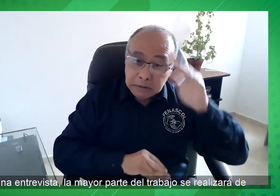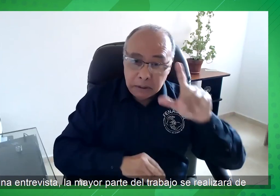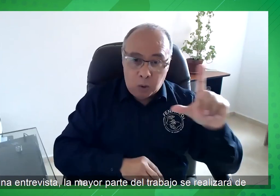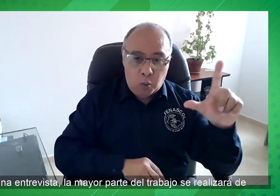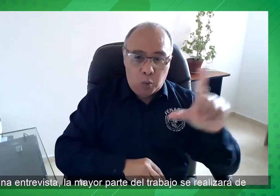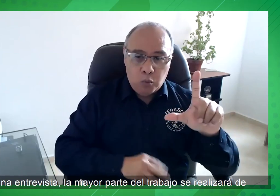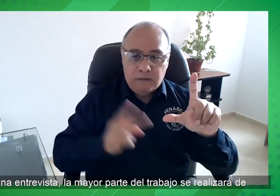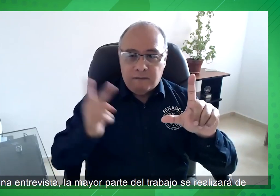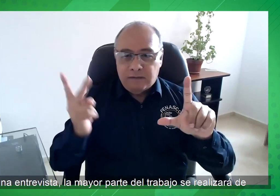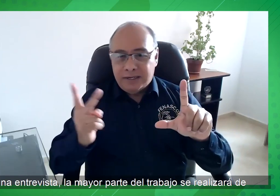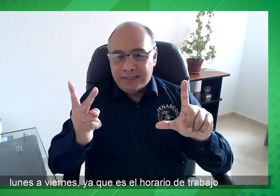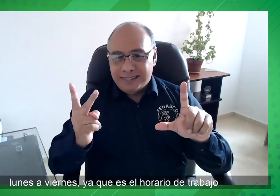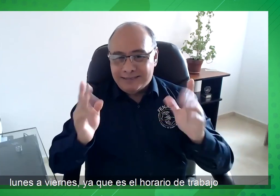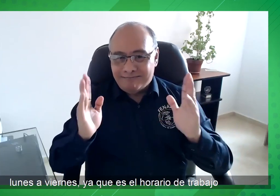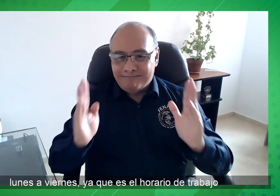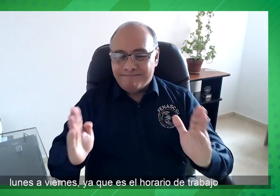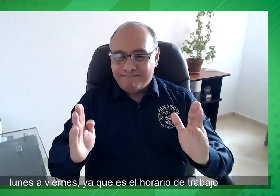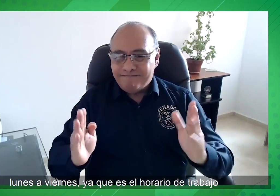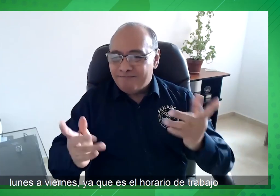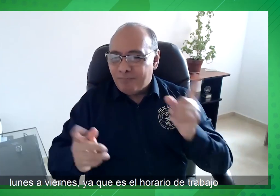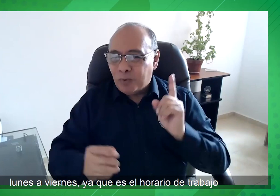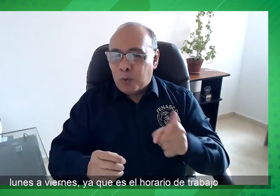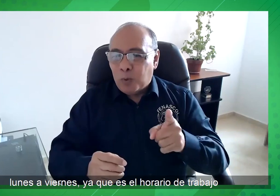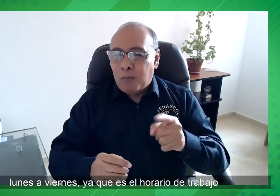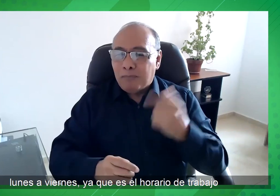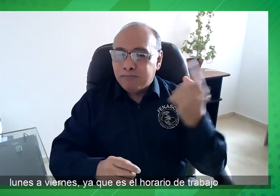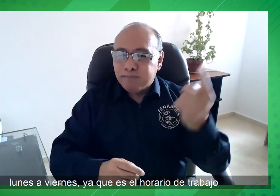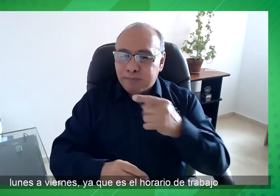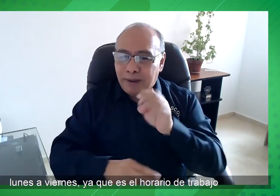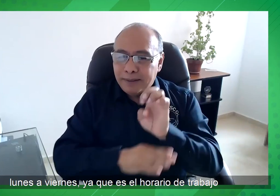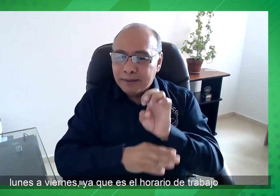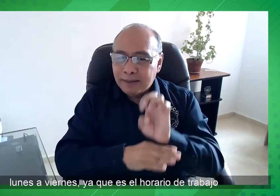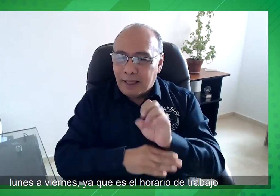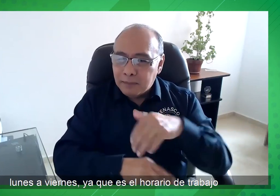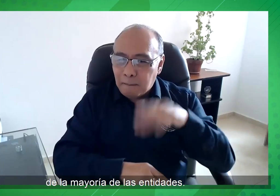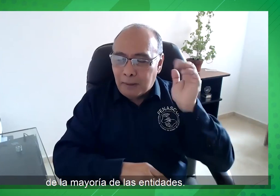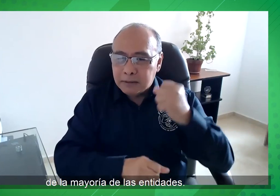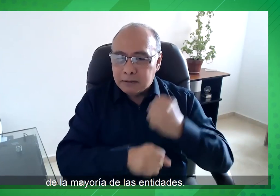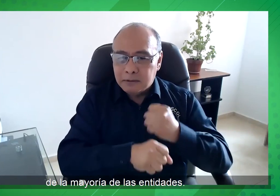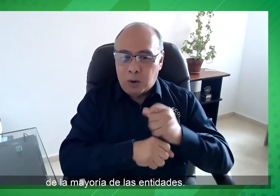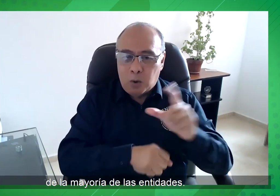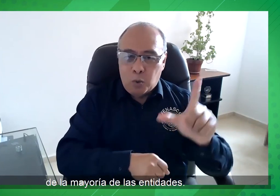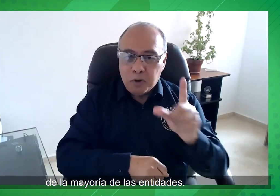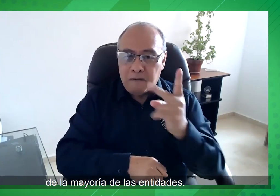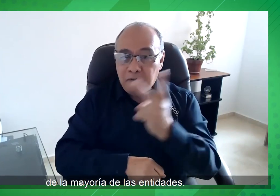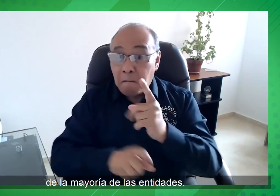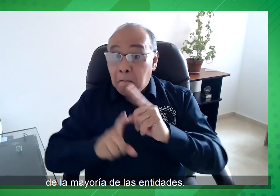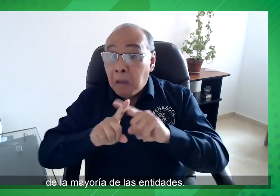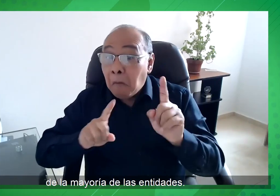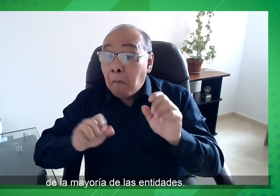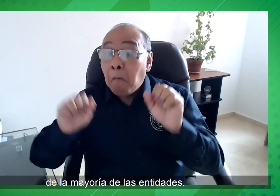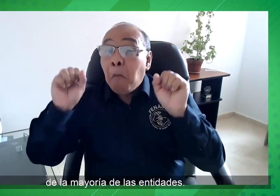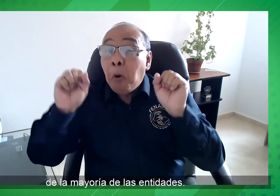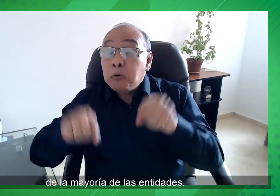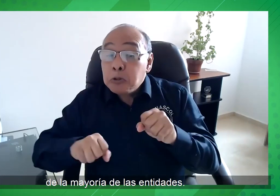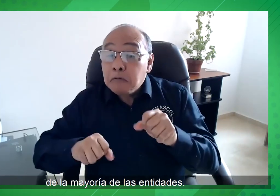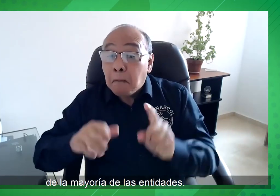mayor parte del trabajo se realizará de lunes a viernes, ya que es el horario de trabajo de la mayoría de las entidades.